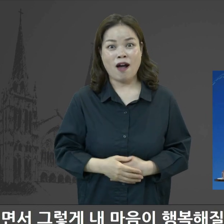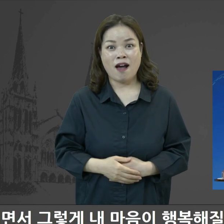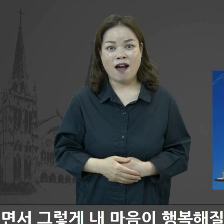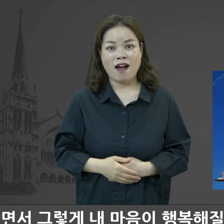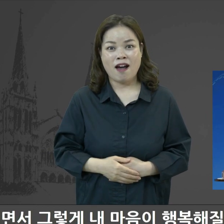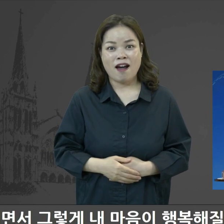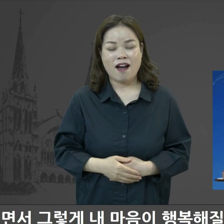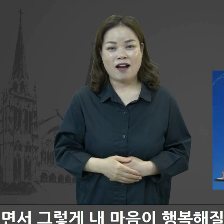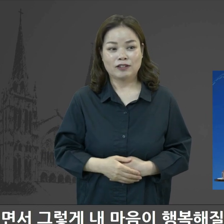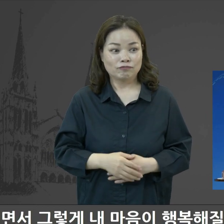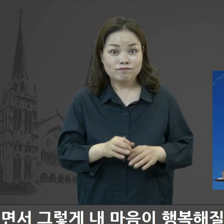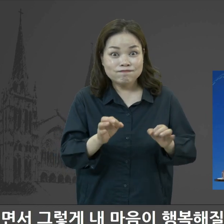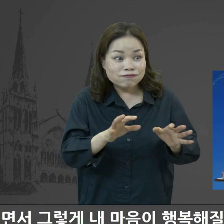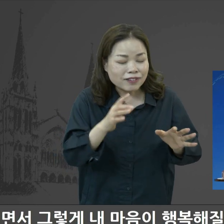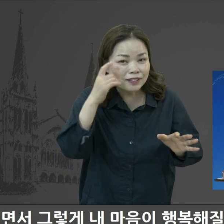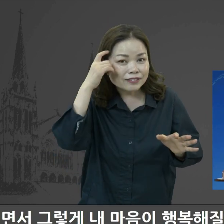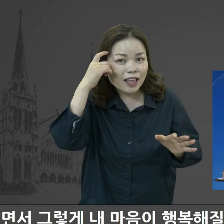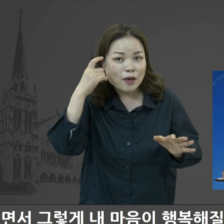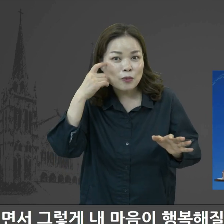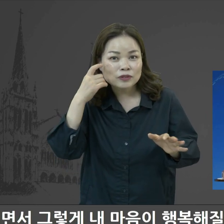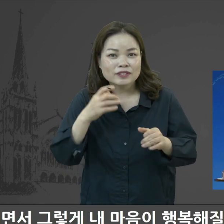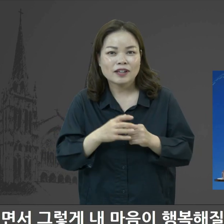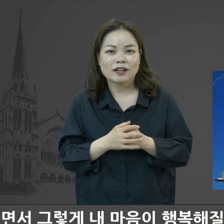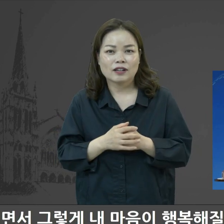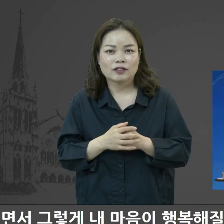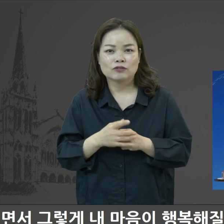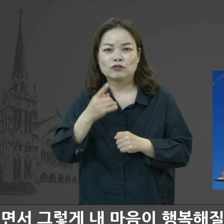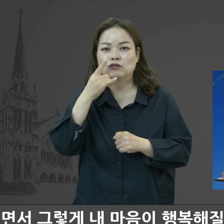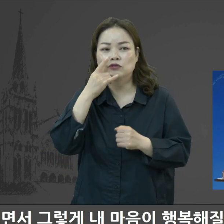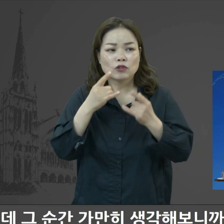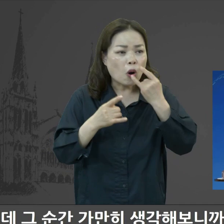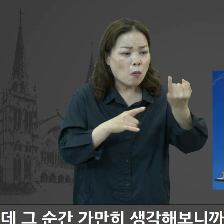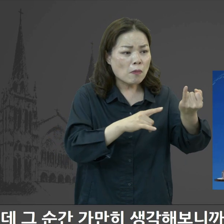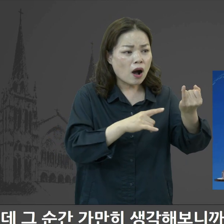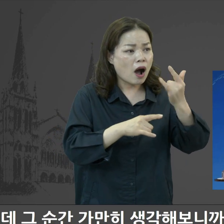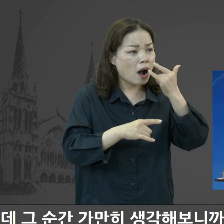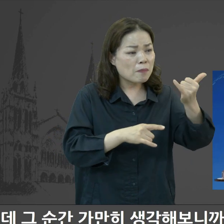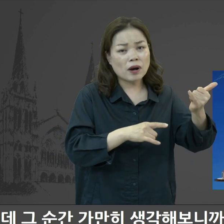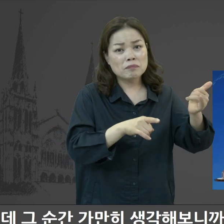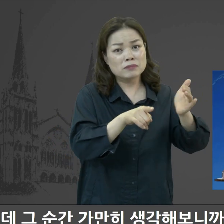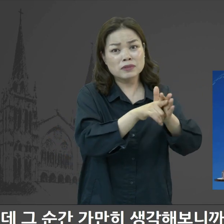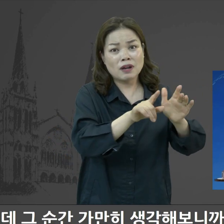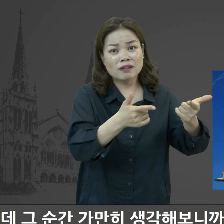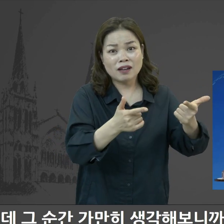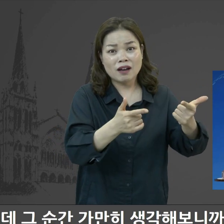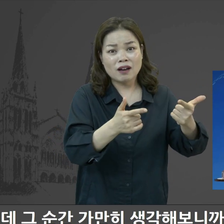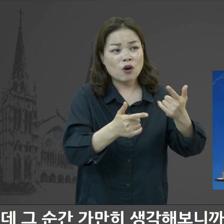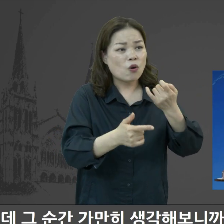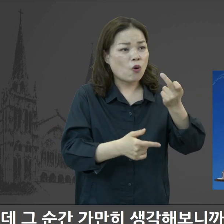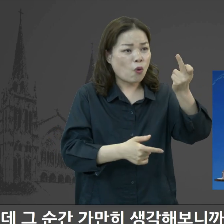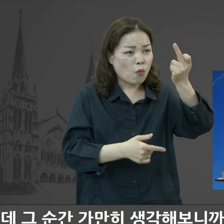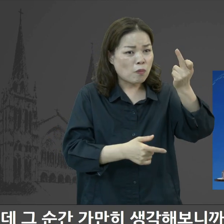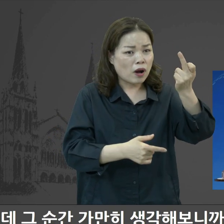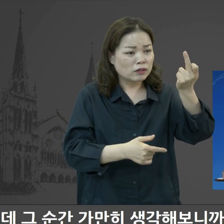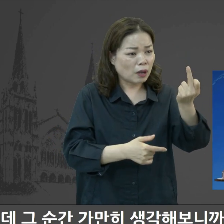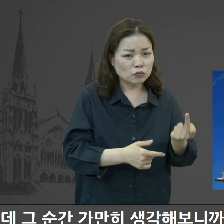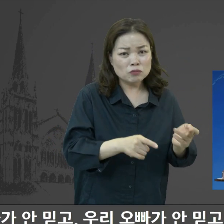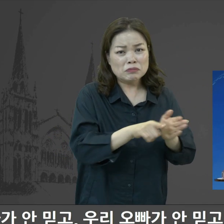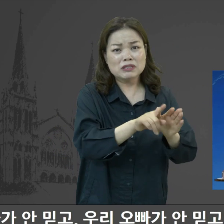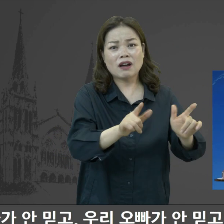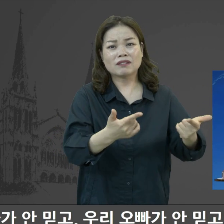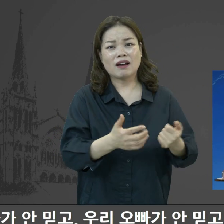근데 그 순간 가만히 생각해 보니까 우리 엄마가 안 믿고, 우리 아빠가 안 믿고, 우리 오빠가 안 믿고, 우리 남동생이 안 믿는